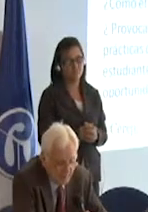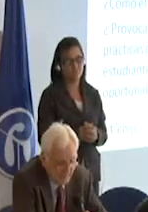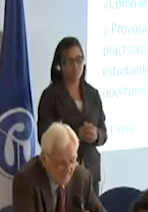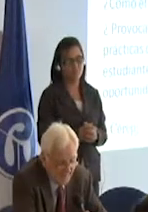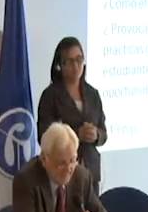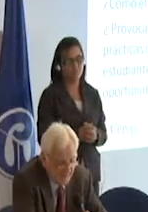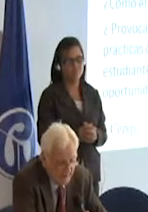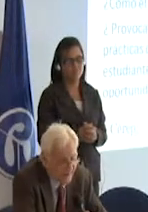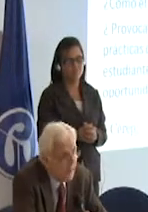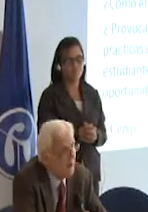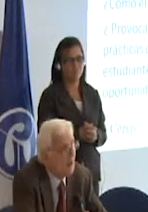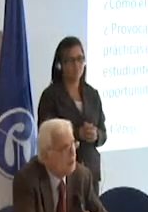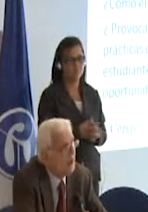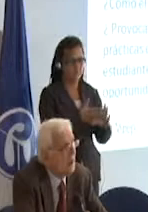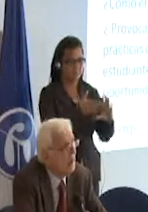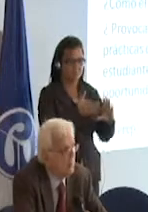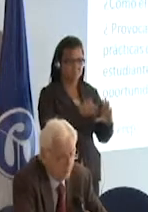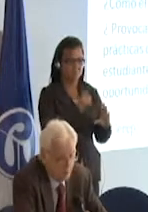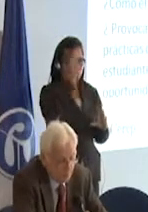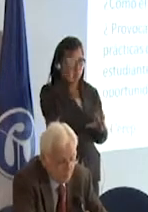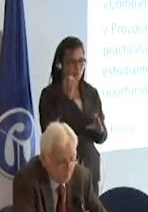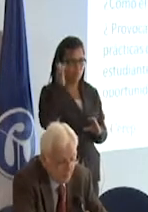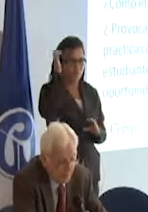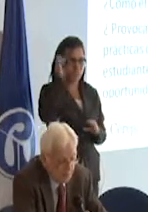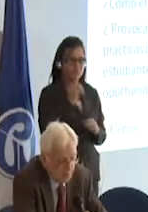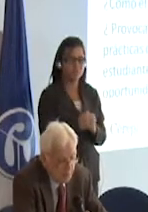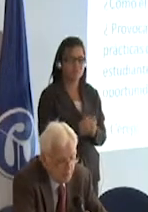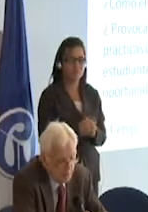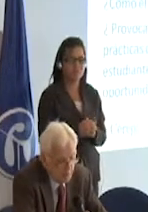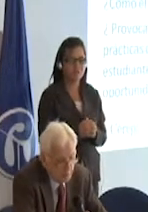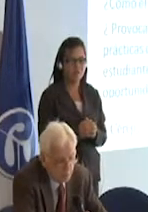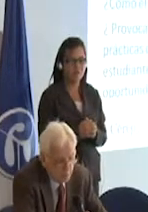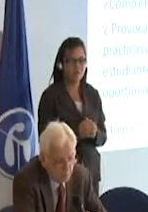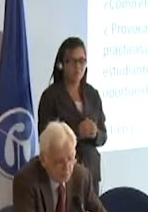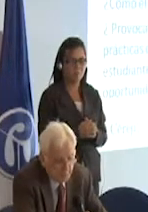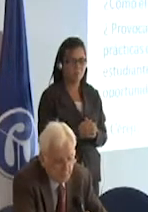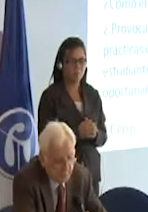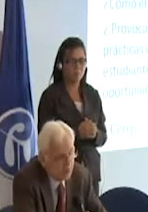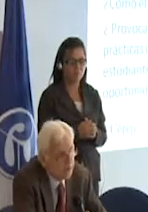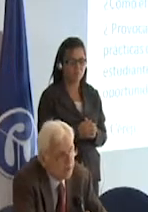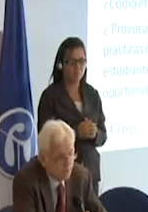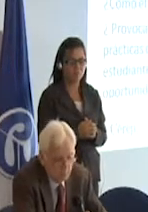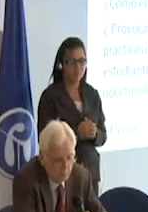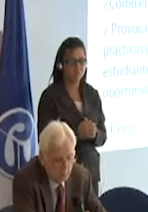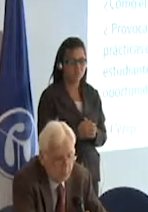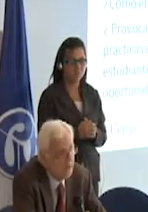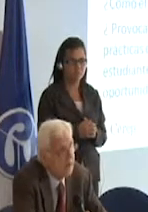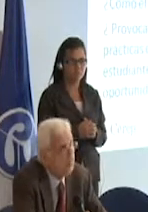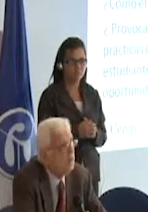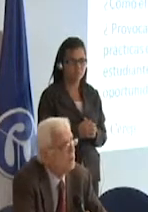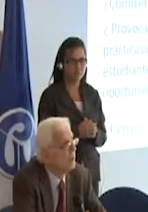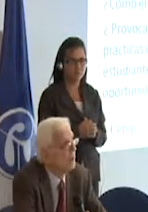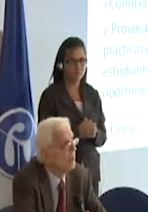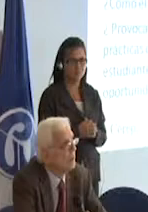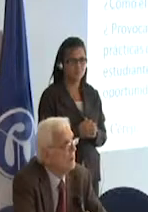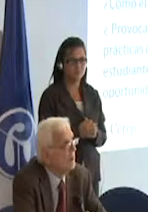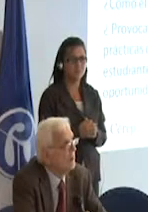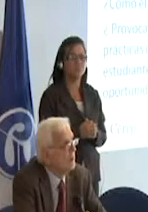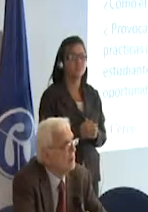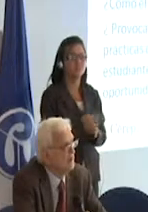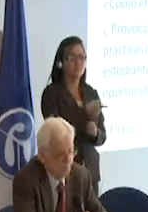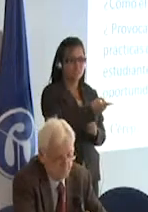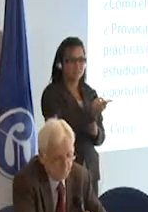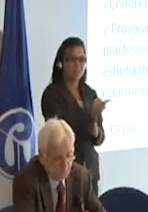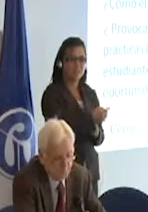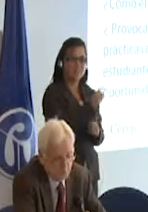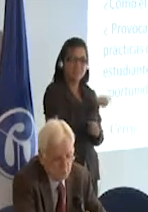professionnellement et entraîne une modification de ses pratiques d'enseignement et de